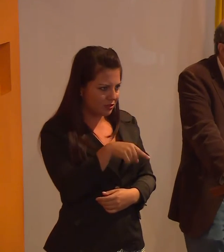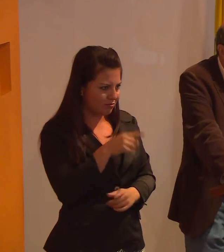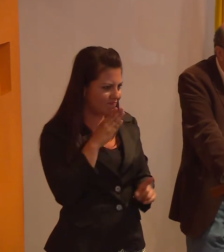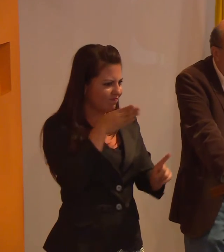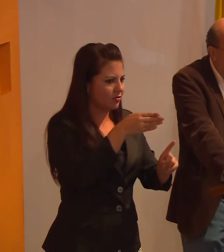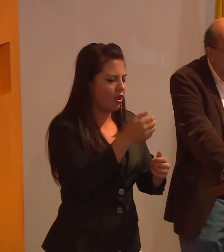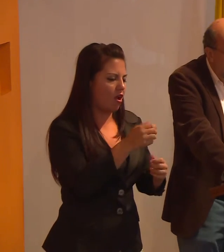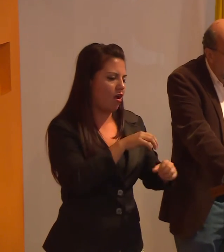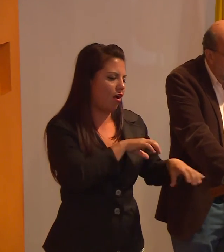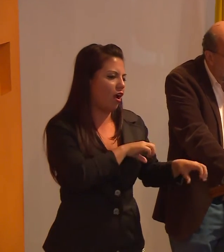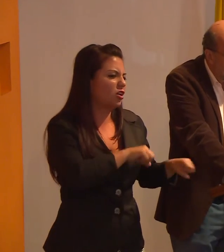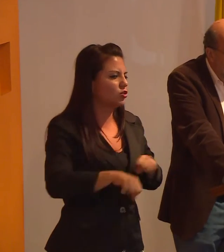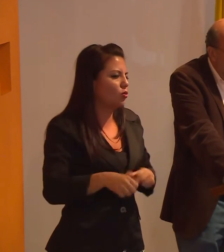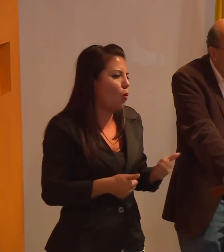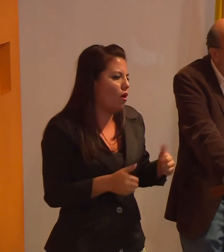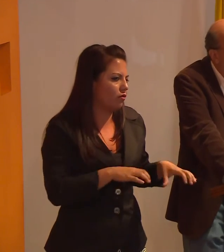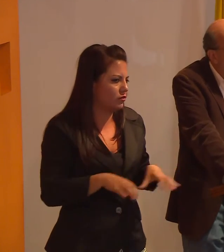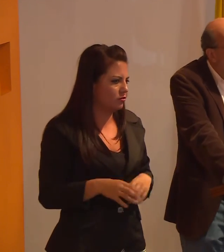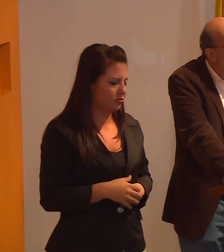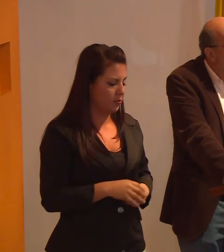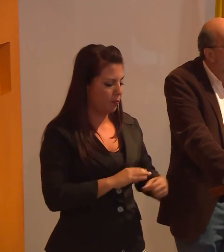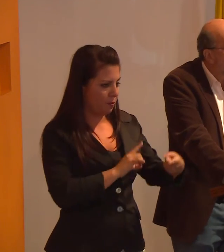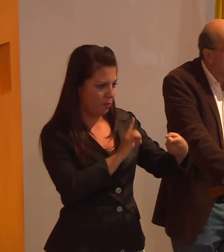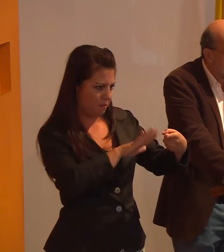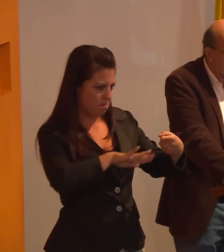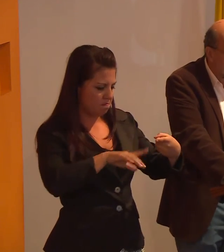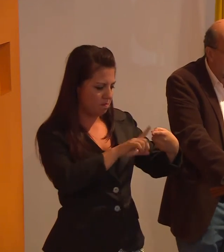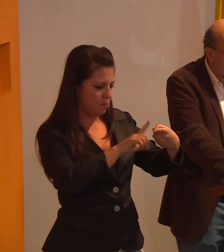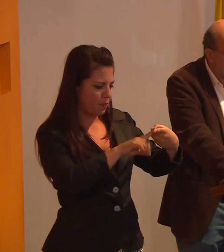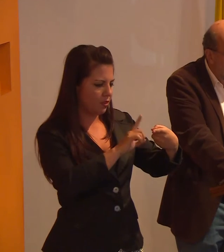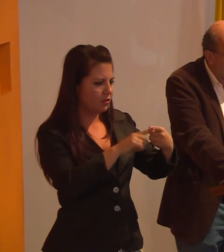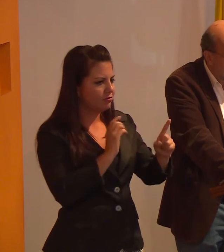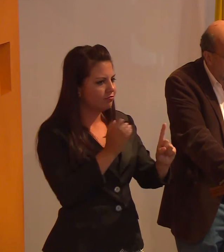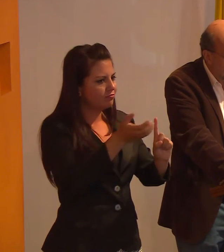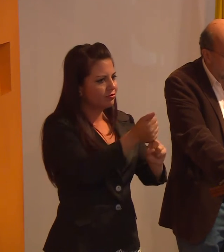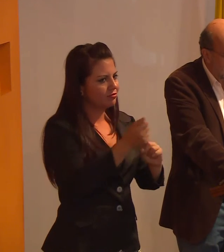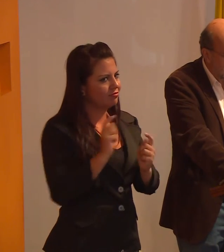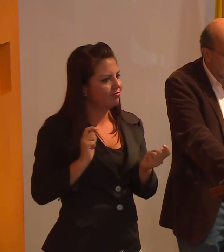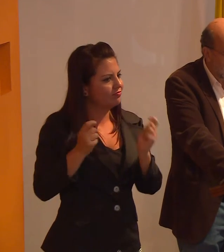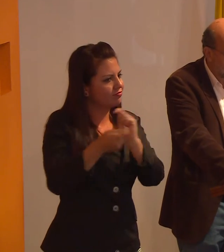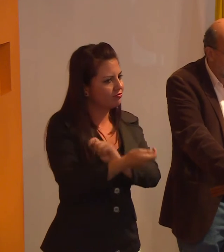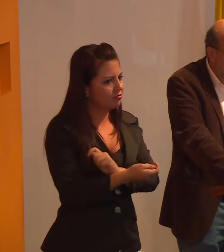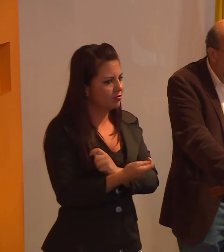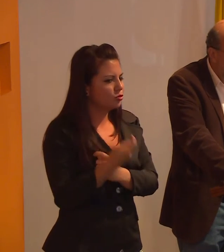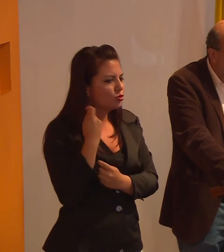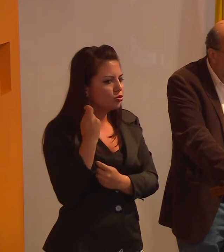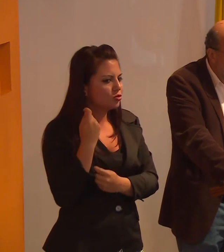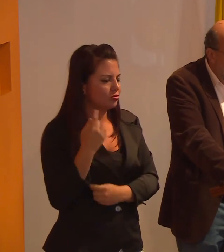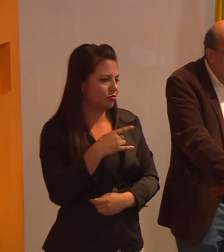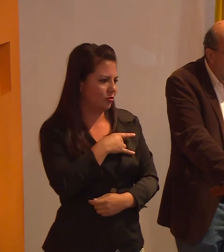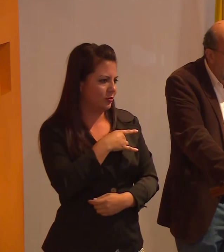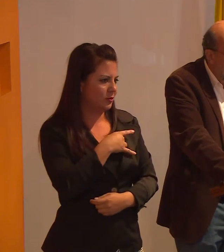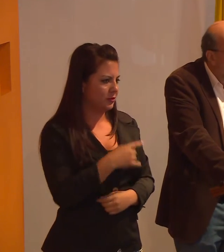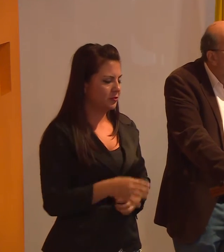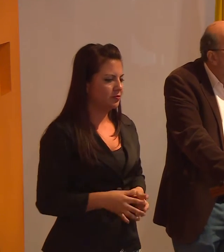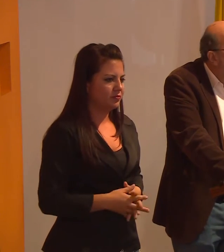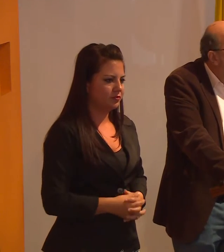Uno, logros y transformaciones recientes en nuestra universidad.